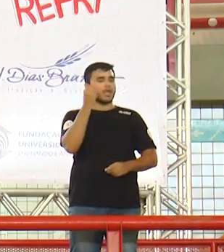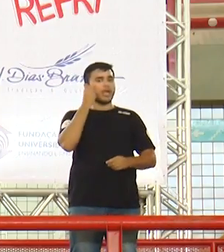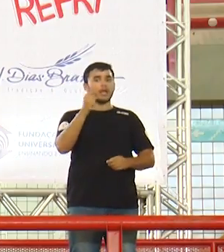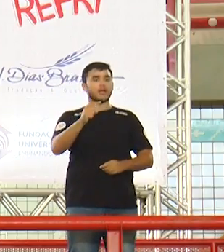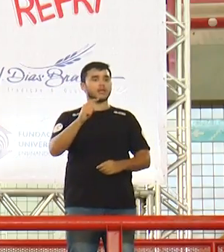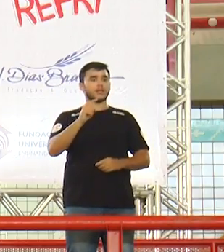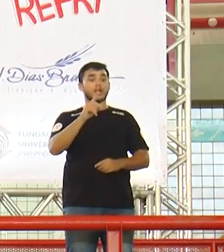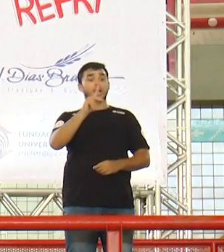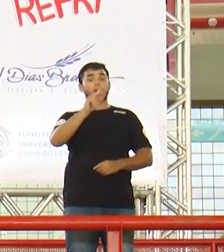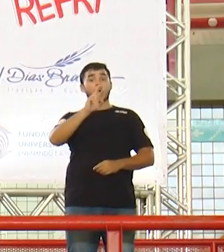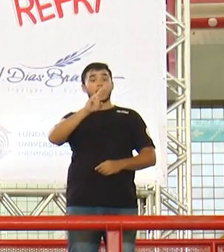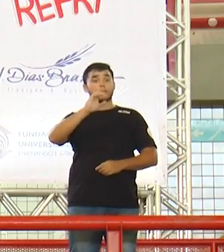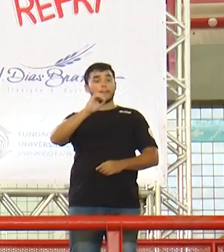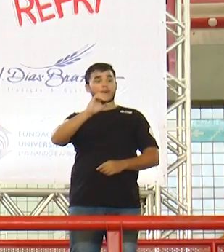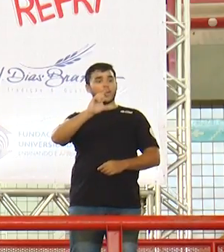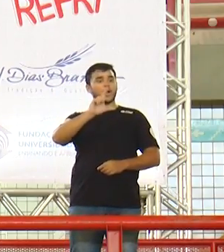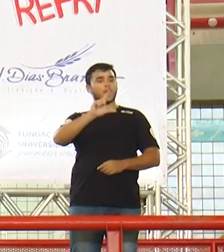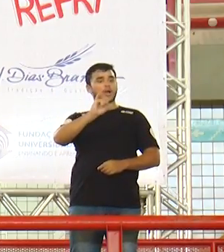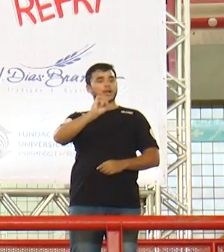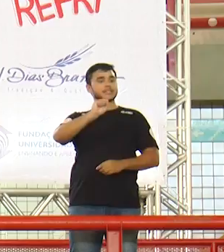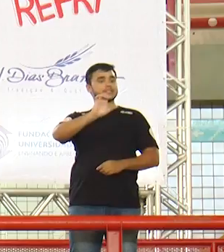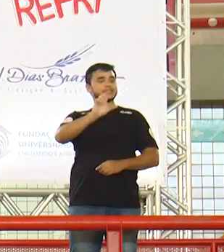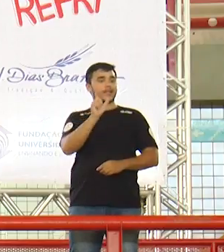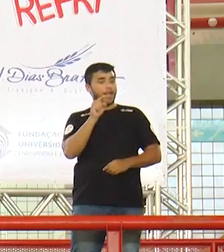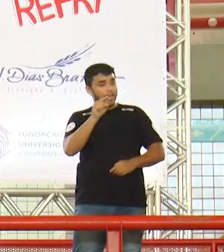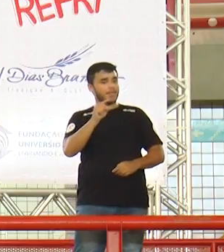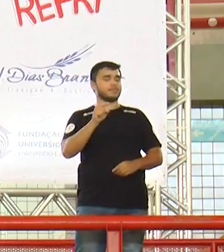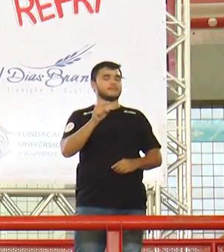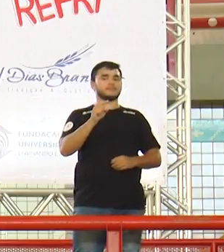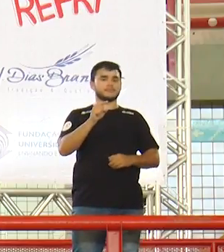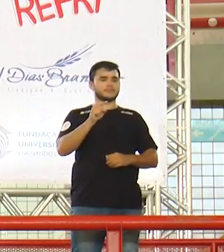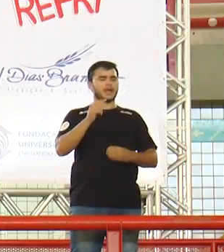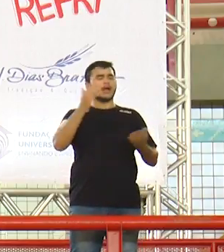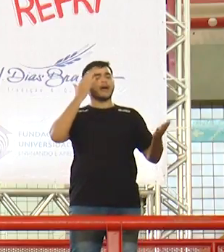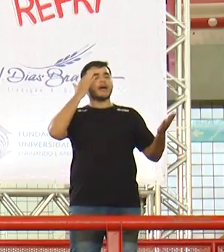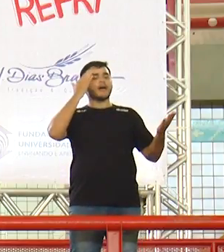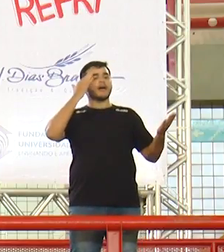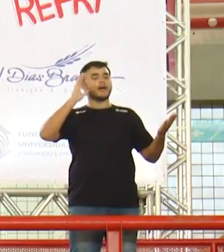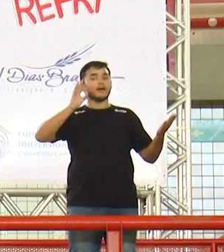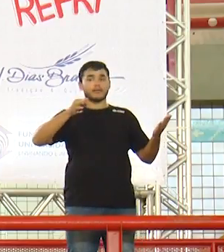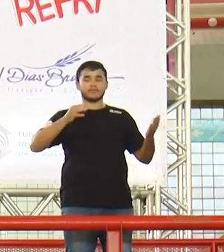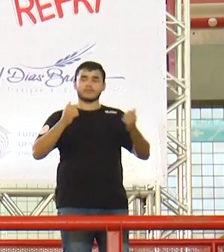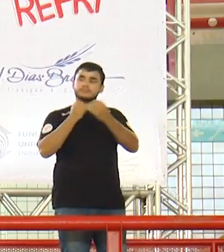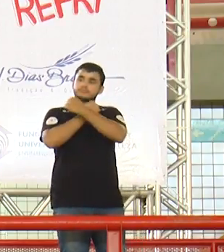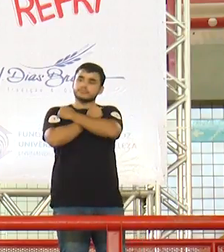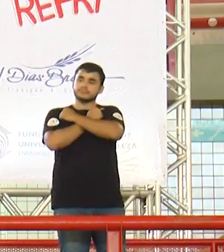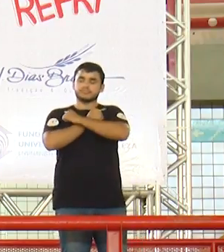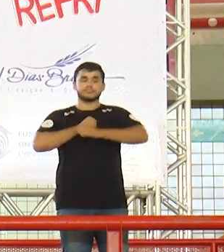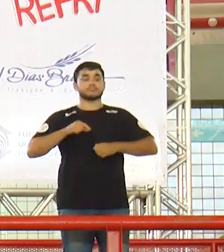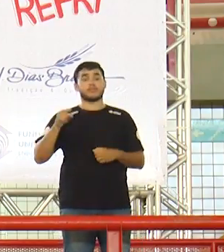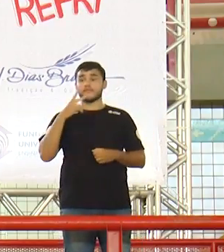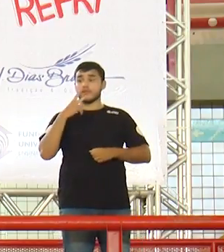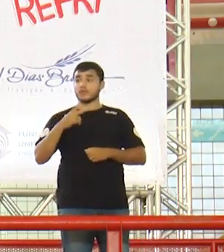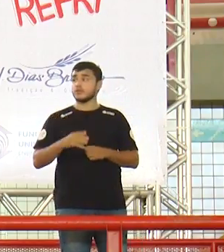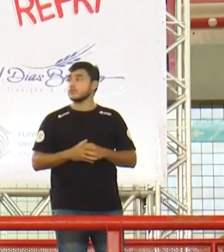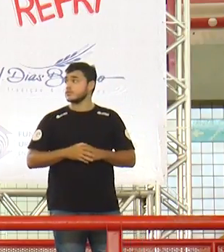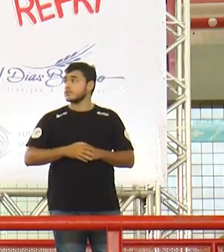você tem uma próclise. Aí ele, pode dar um abraço aqui.